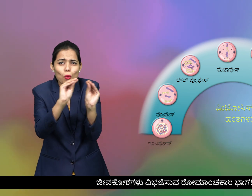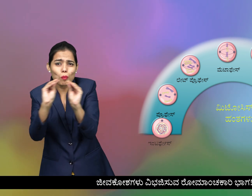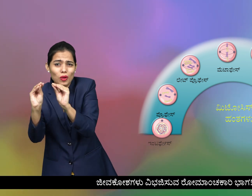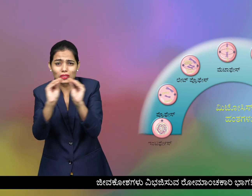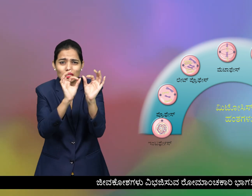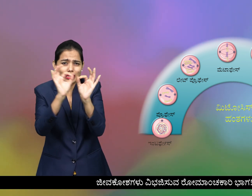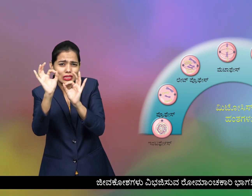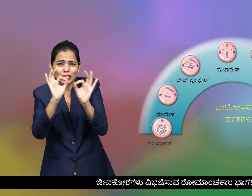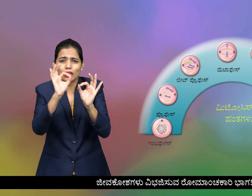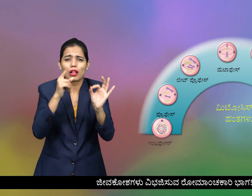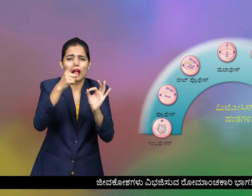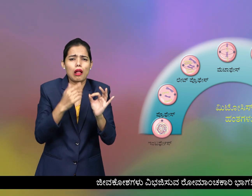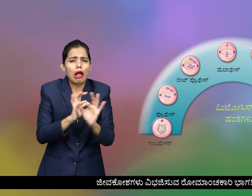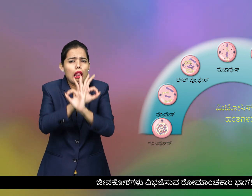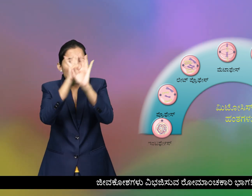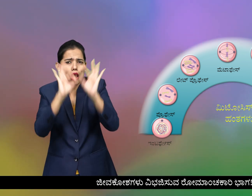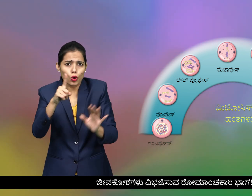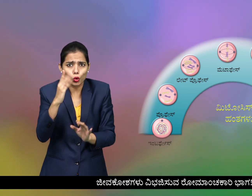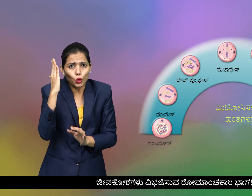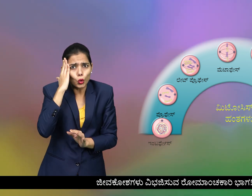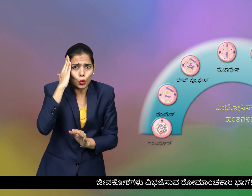ಜೀವಕೋಶಗಳು ವಿಭಜಿಸುವ ರೋಮಾಂಚನಕಾರಿ ಭಾಗ.